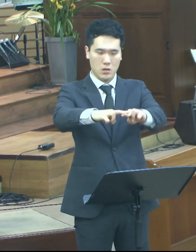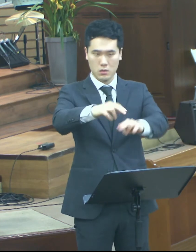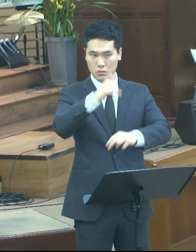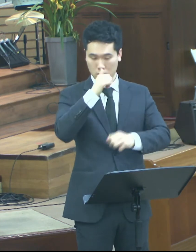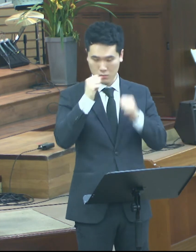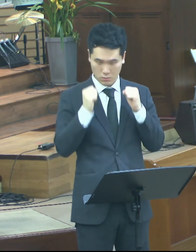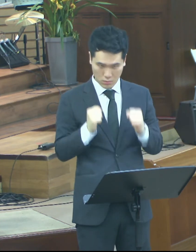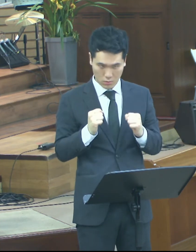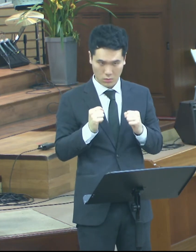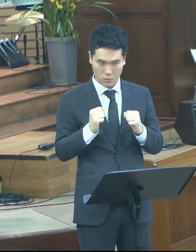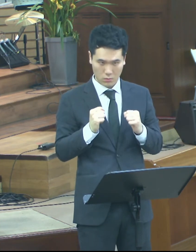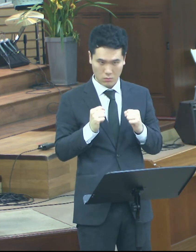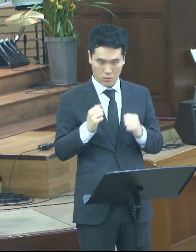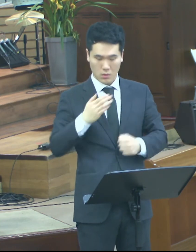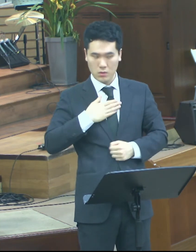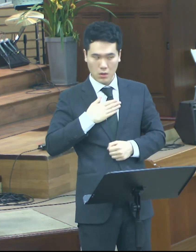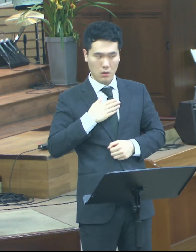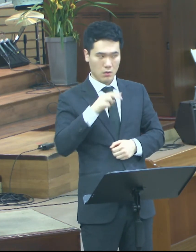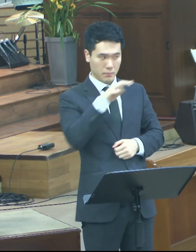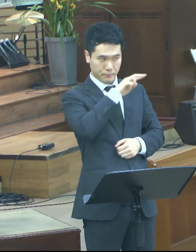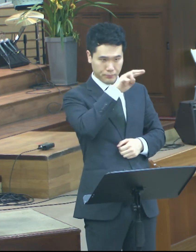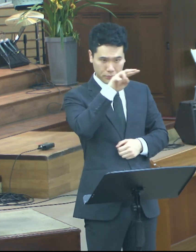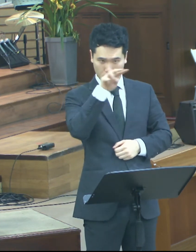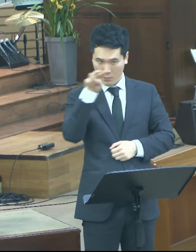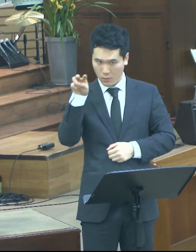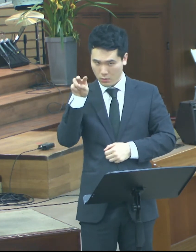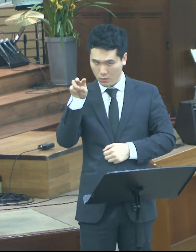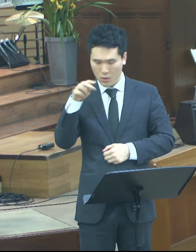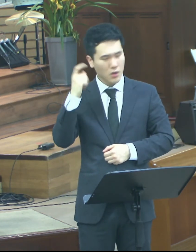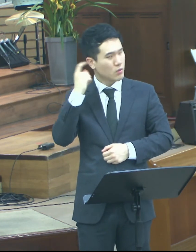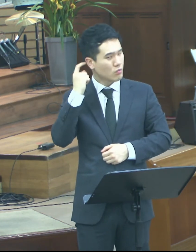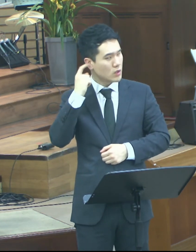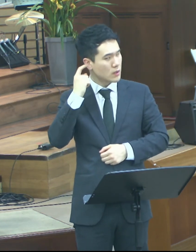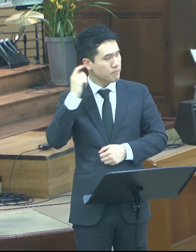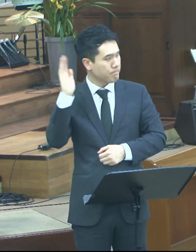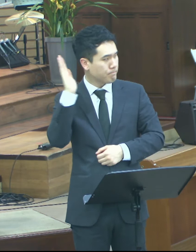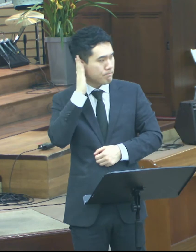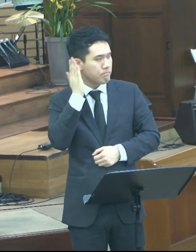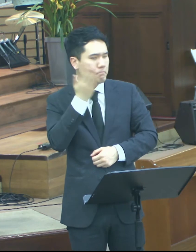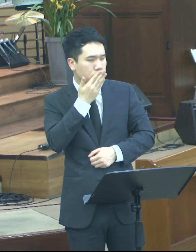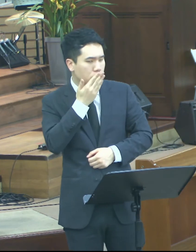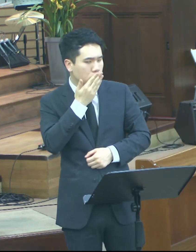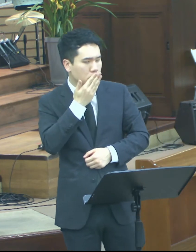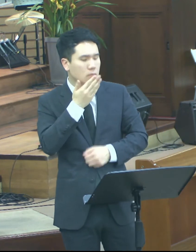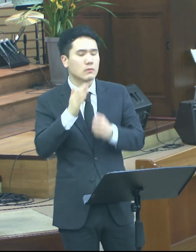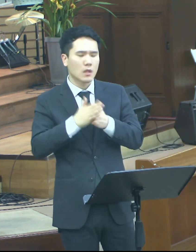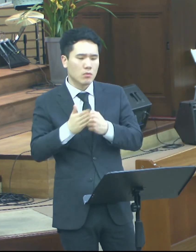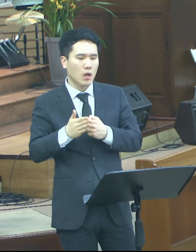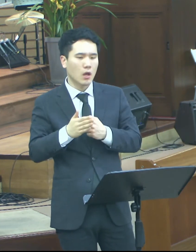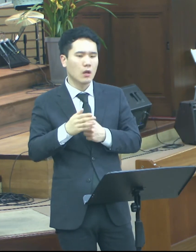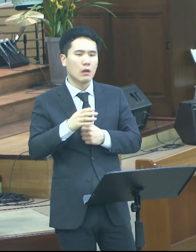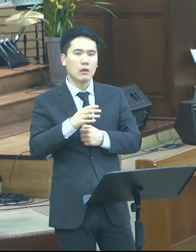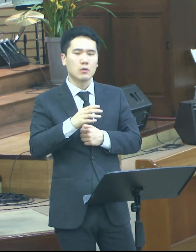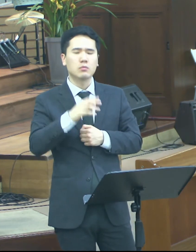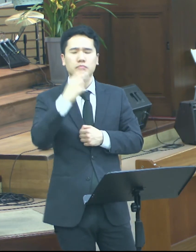그런데 제가 이렇게 보면은 그분이 안 들리기 때문에 졸아요. 안 들리는 분들은